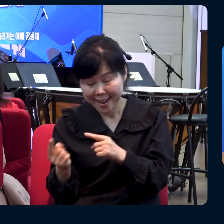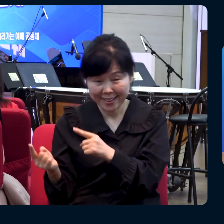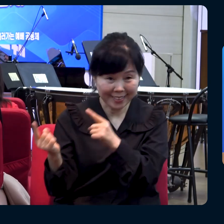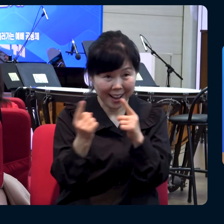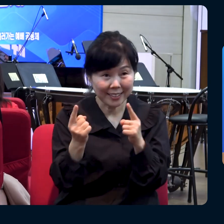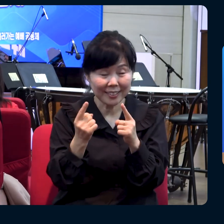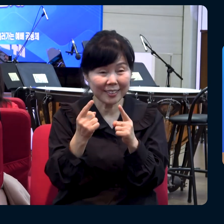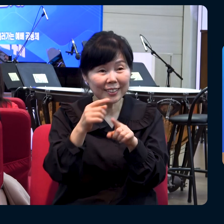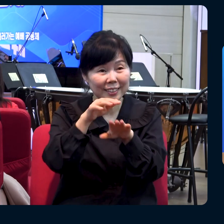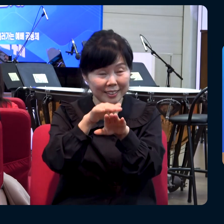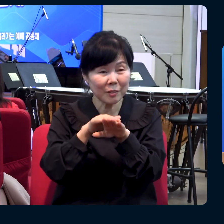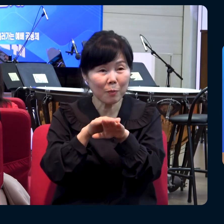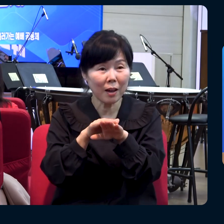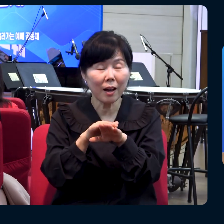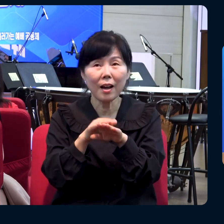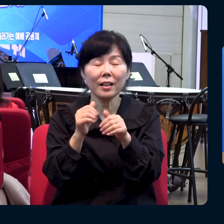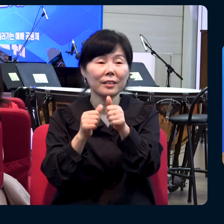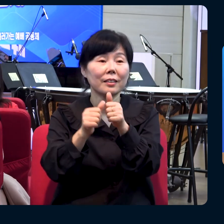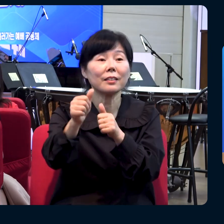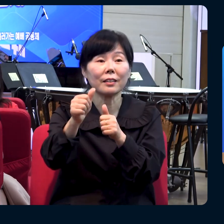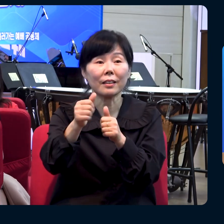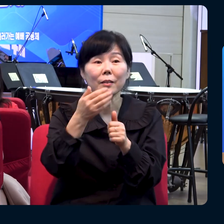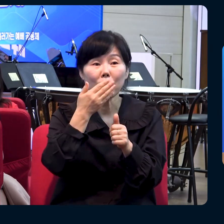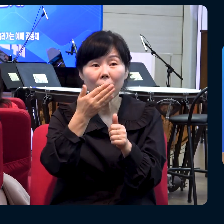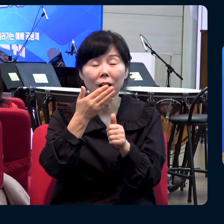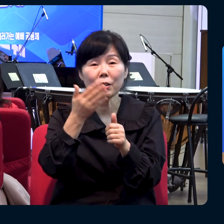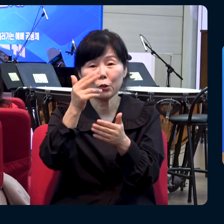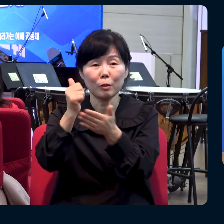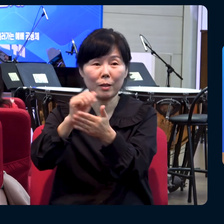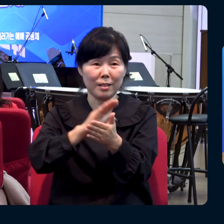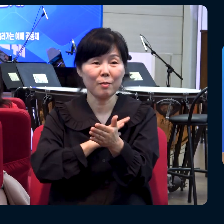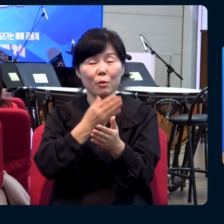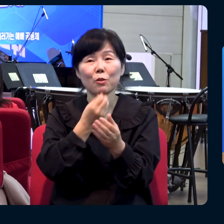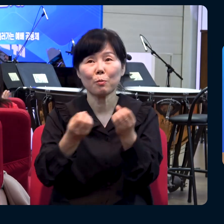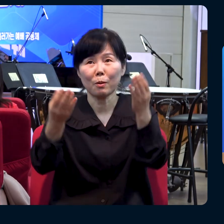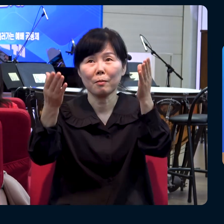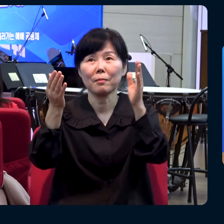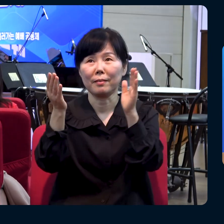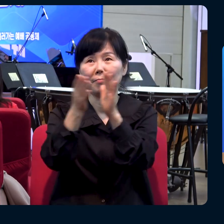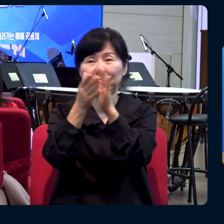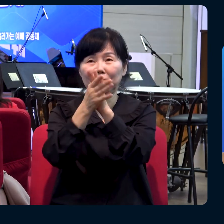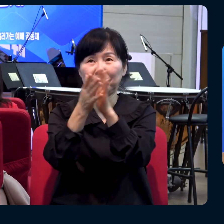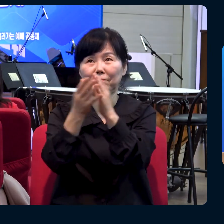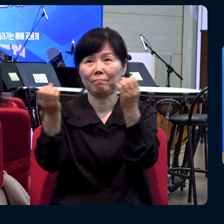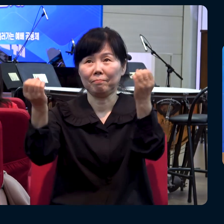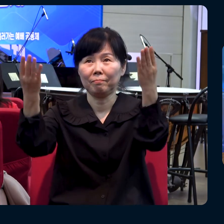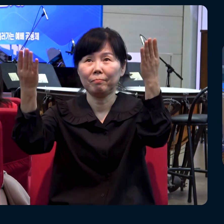되시기를 주의 이름으로 축원합니다. 다 같이 할렐루야. 주님께 영광을